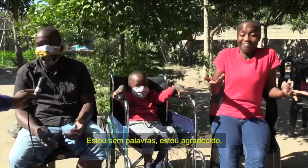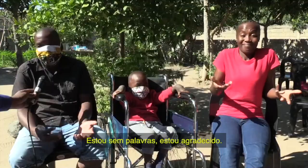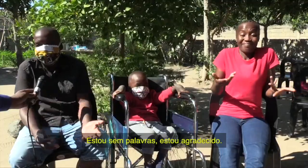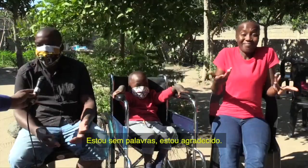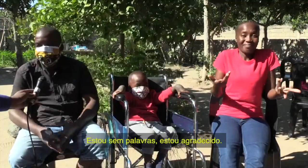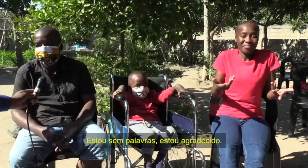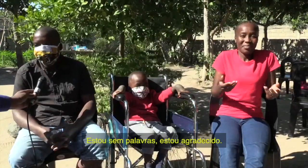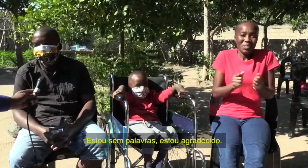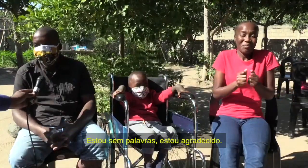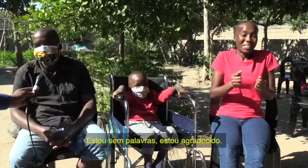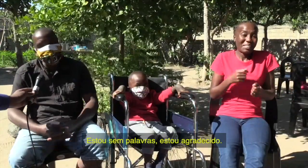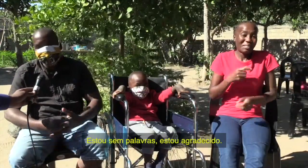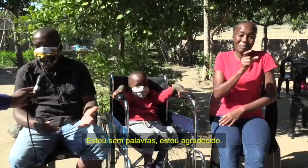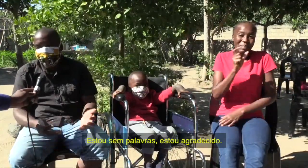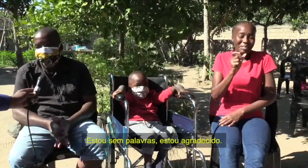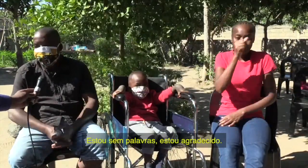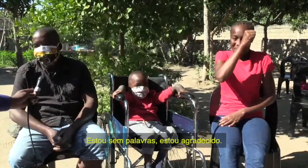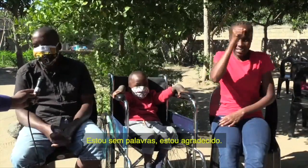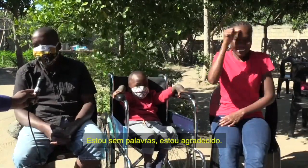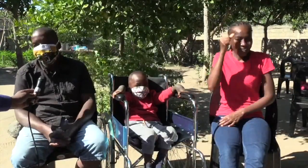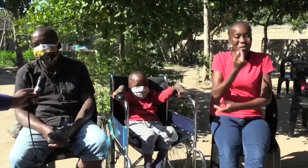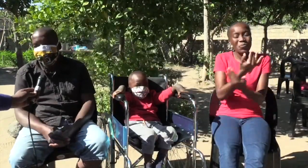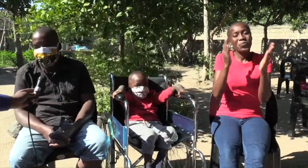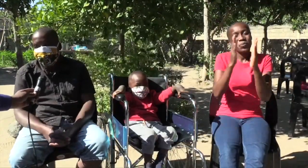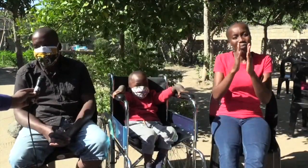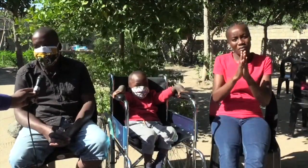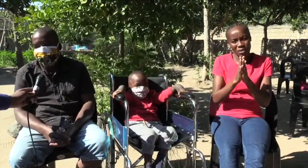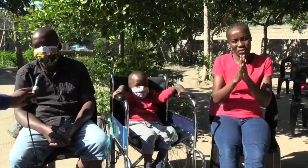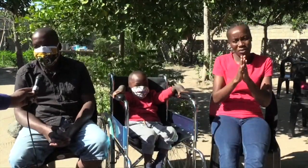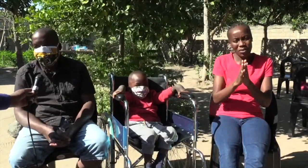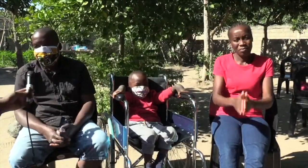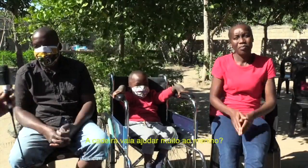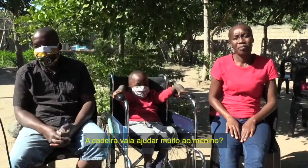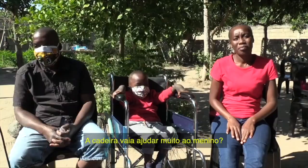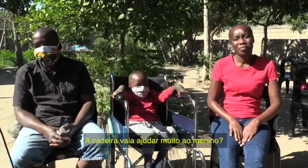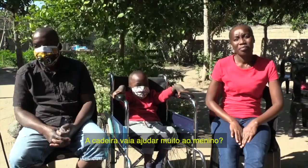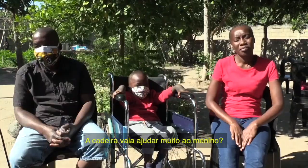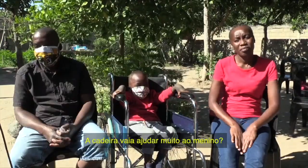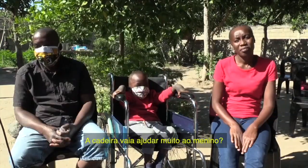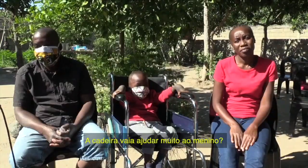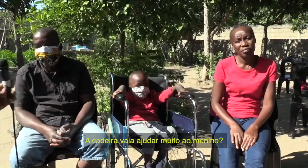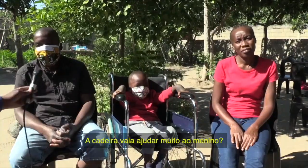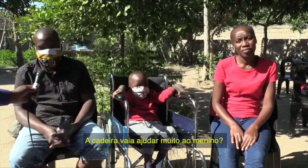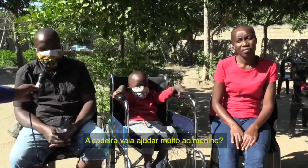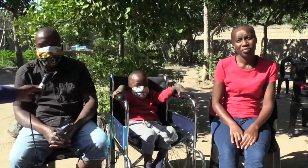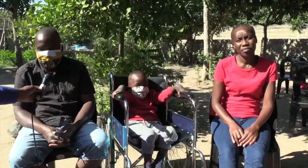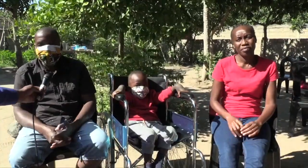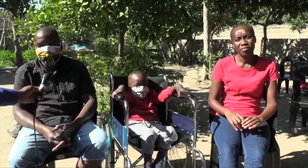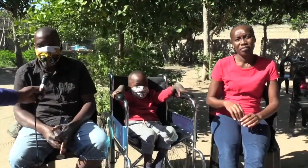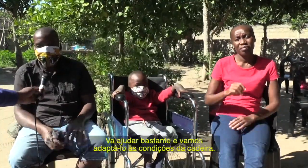Praticamente fico sem palavras. É todo o agradecimento. E acha que a cadeira vai ajudar muito?